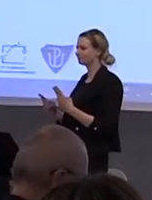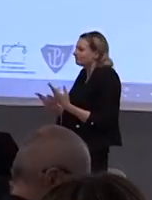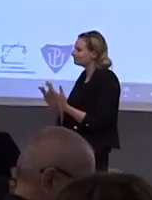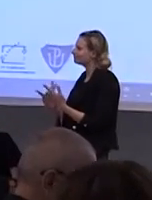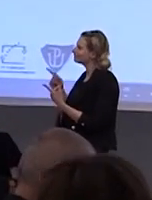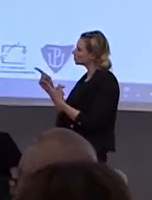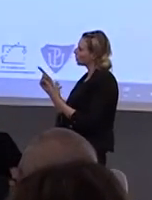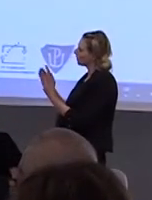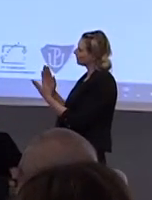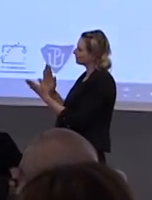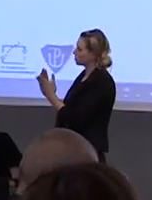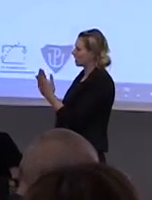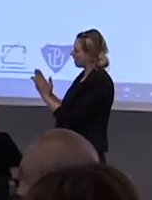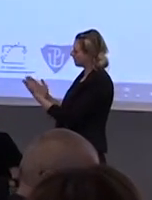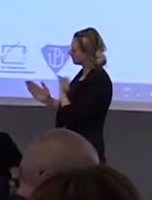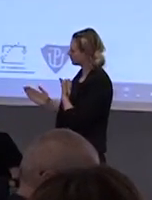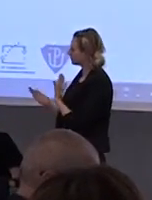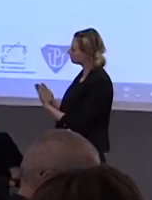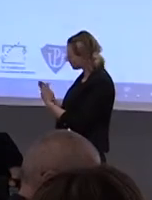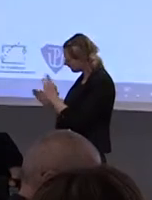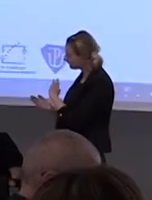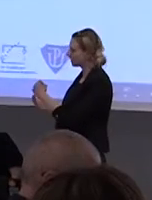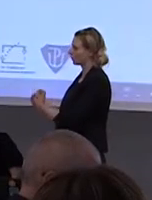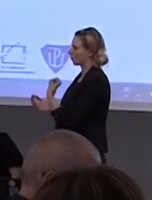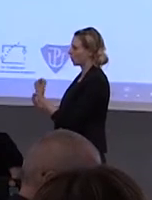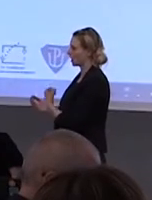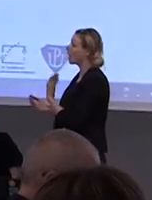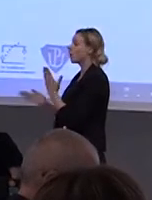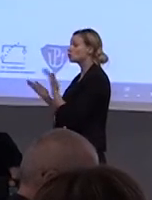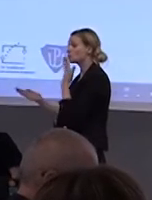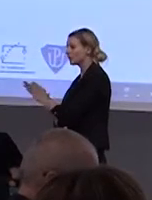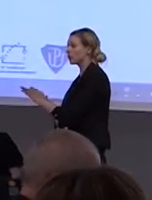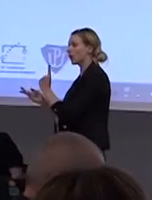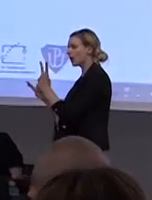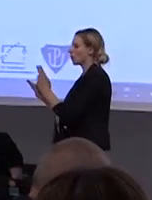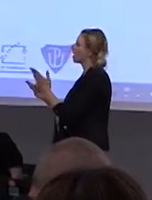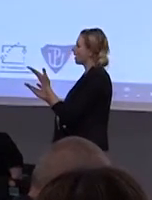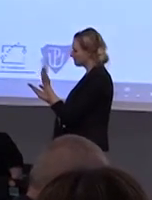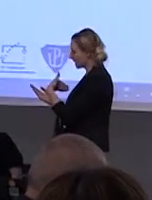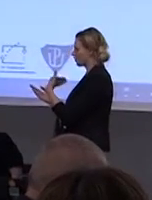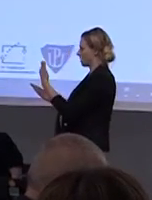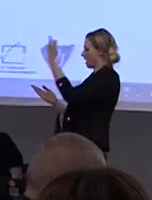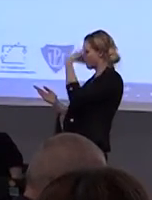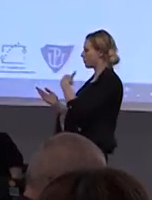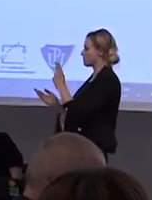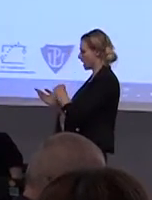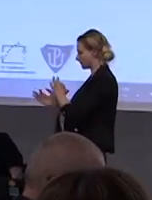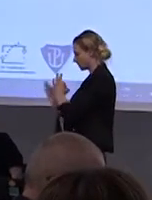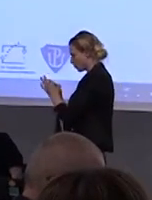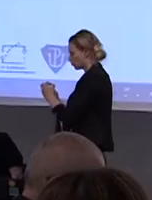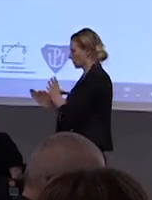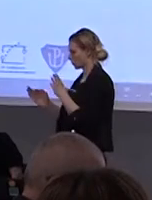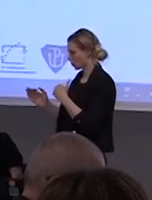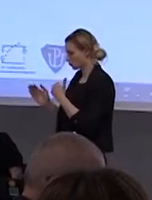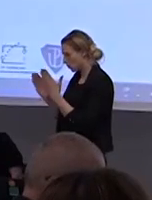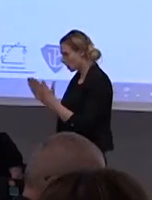zastřešující organizace v jedné části světa, která prošla tuto cestu až do konce. So I wish you well on your own journey to build an